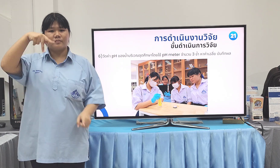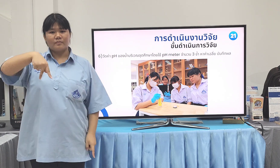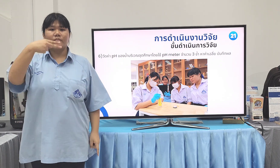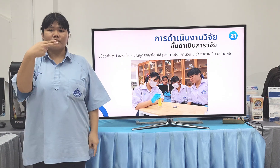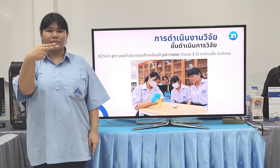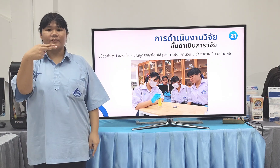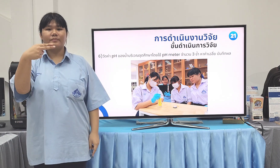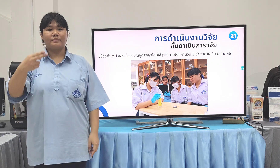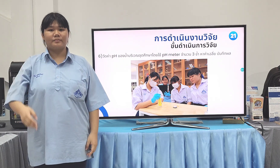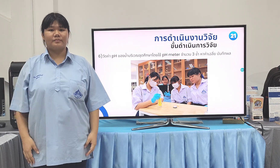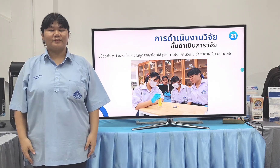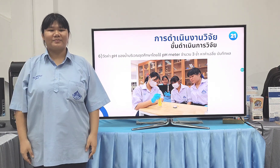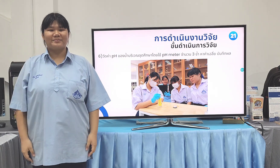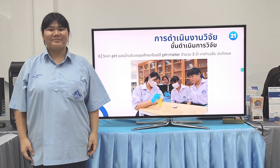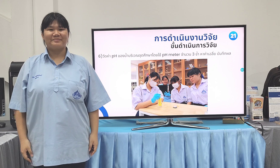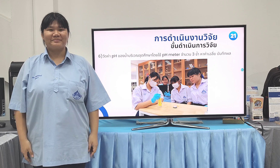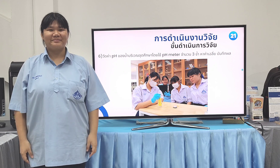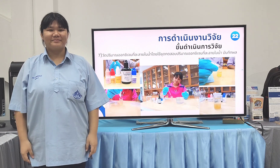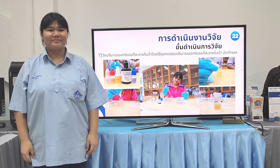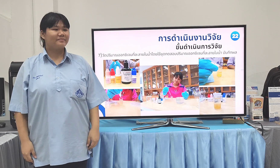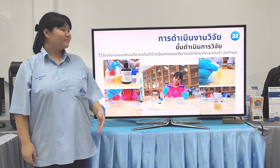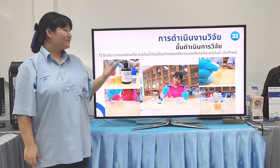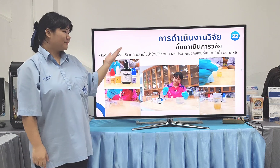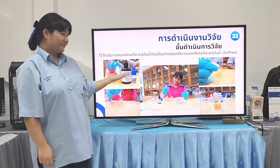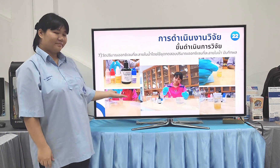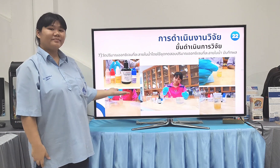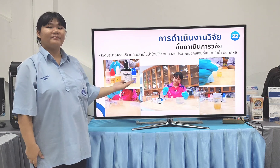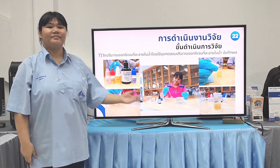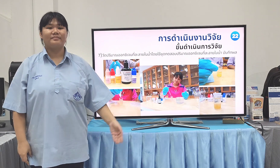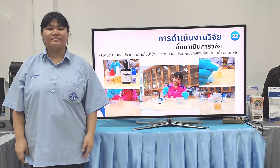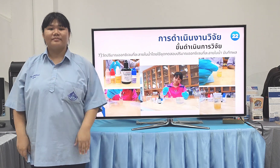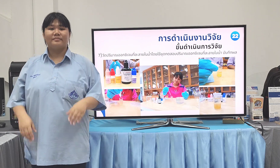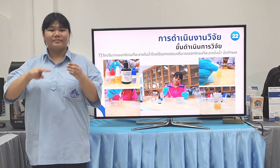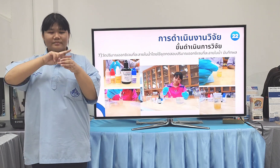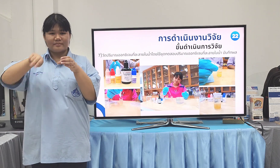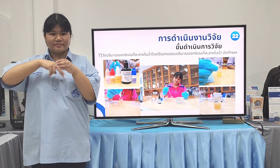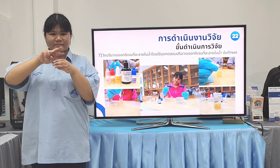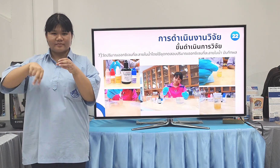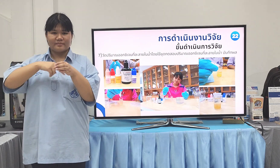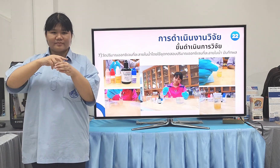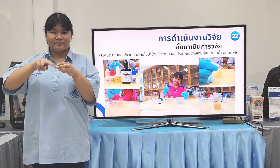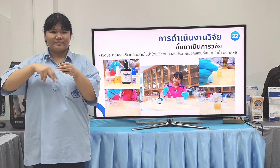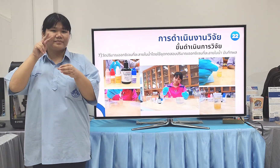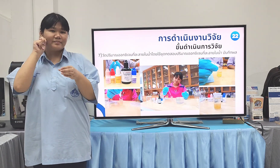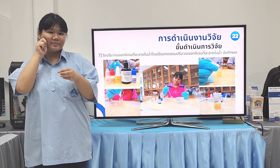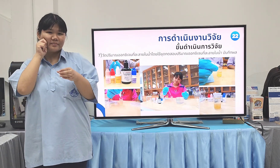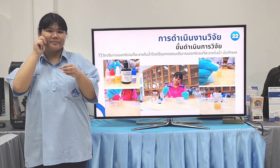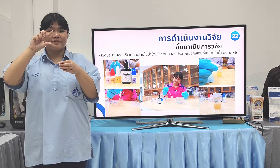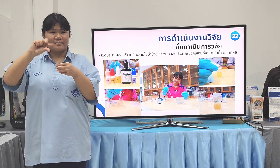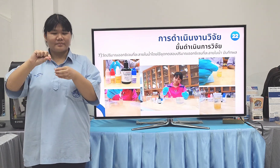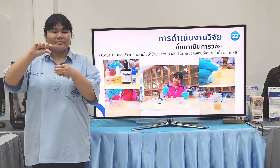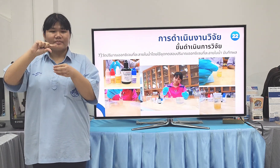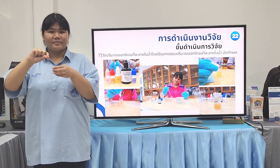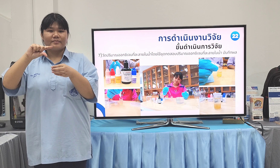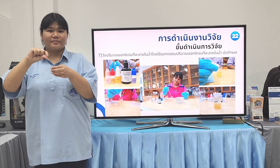น้ำทำซ้ำจำนวน 3ครั้งวัดปริมาณออกซิเจนที่ละลายใน